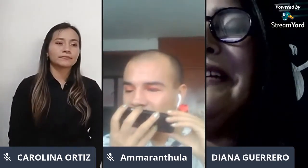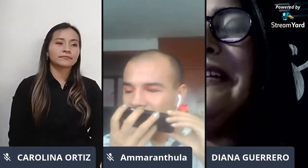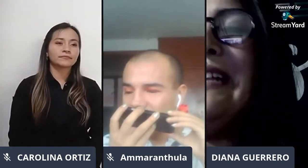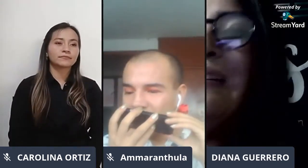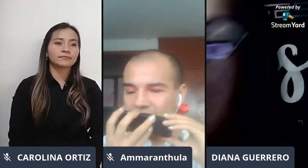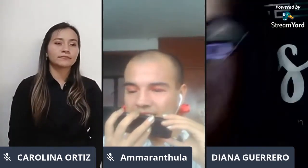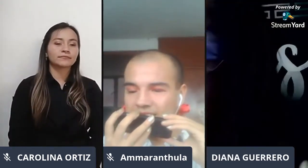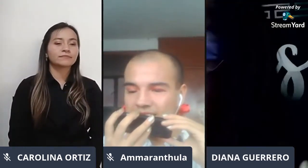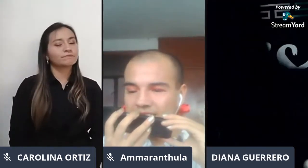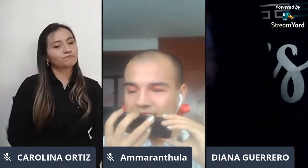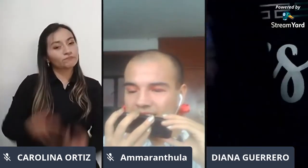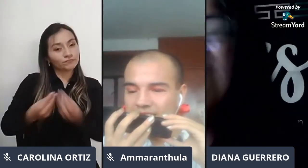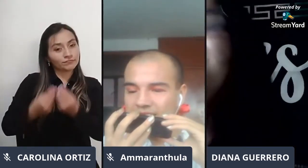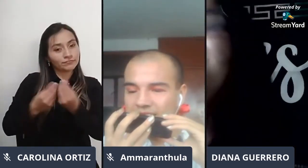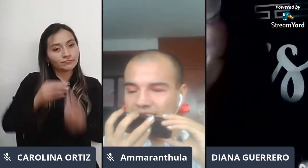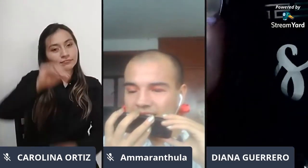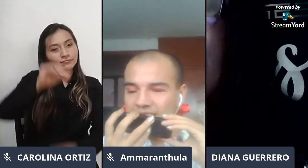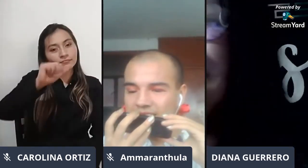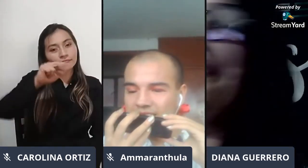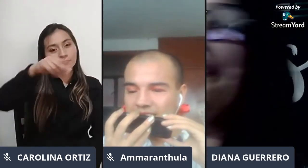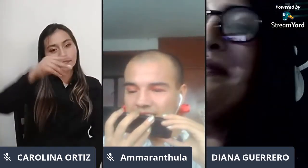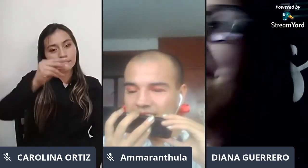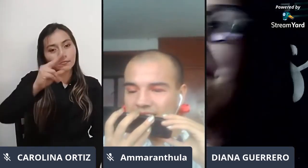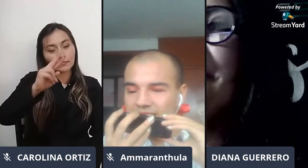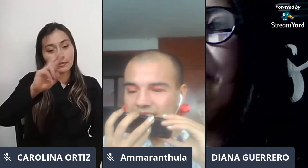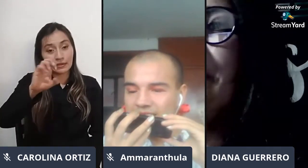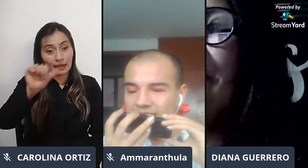Compañera Andrea, ¿me escuchas?